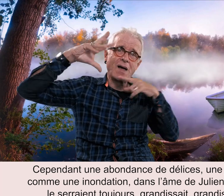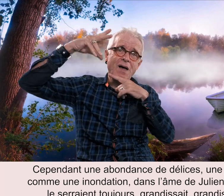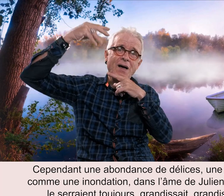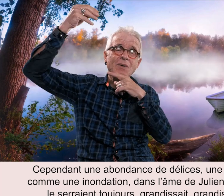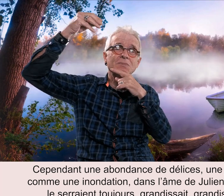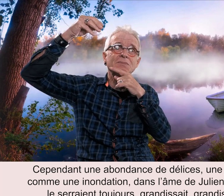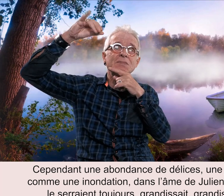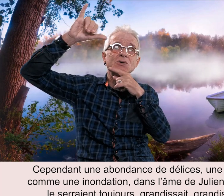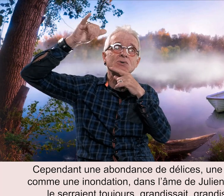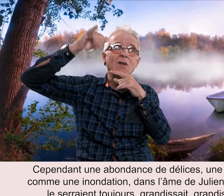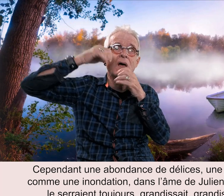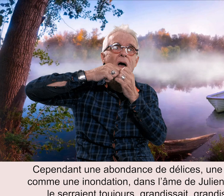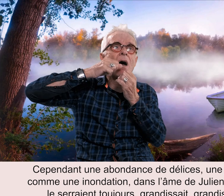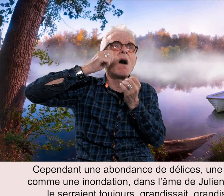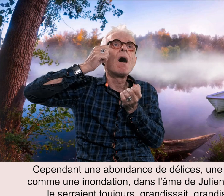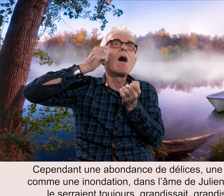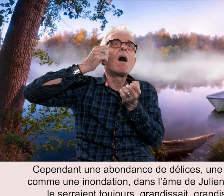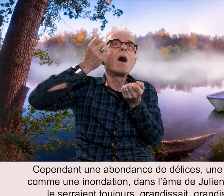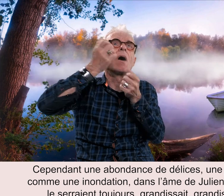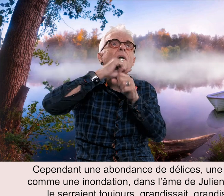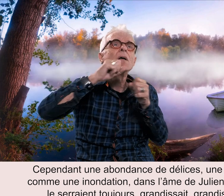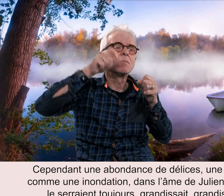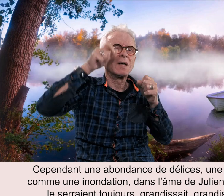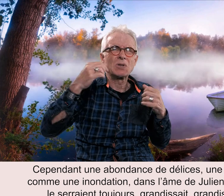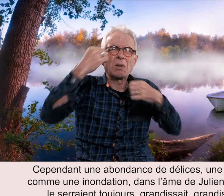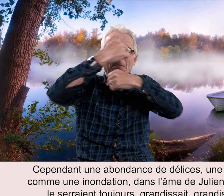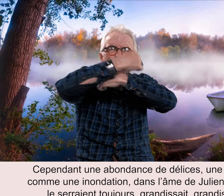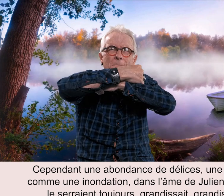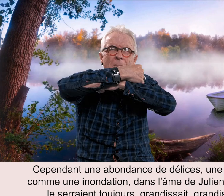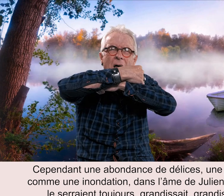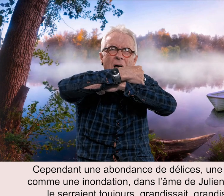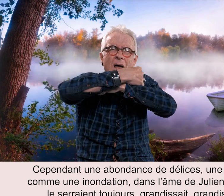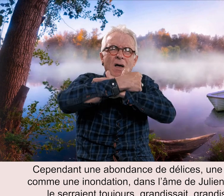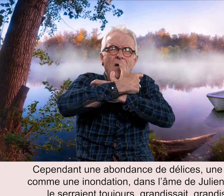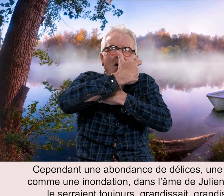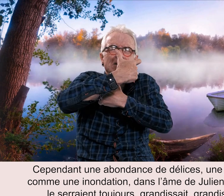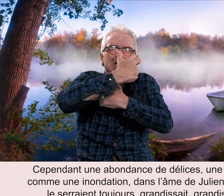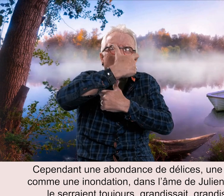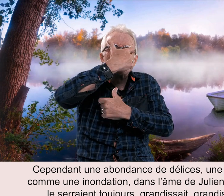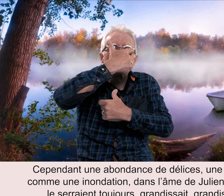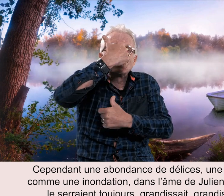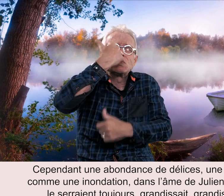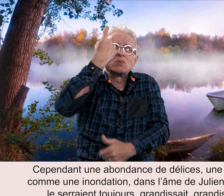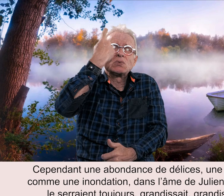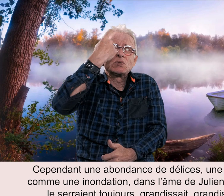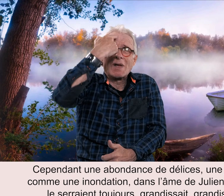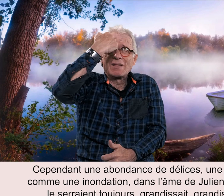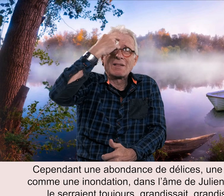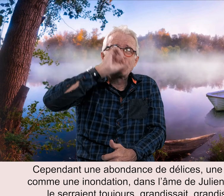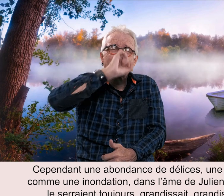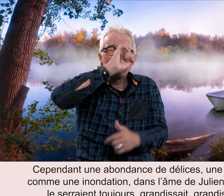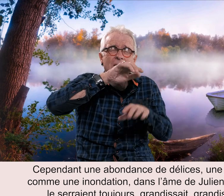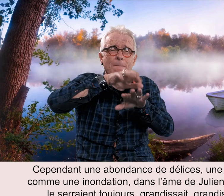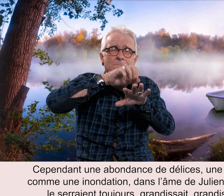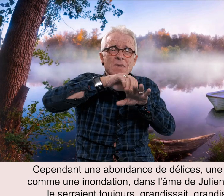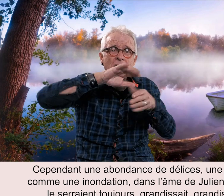Julien Pamé. Et celui dont les bras le serraient toujours grandissait, grandissait, touchant de sa tête et de ses